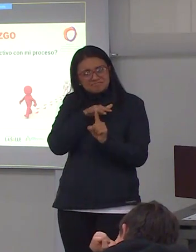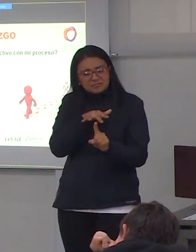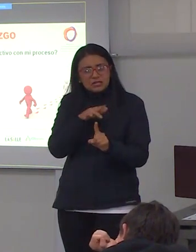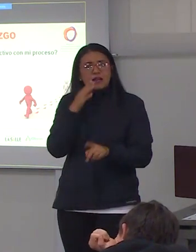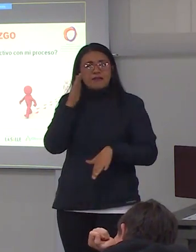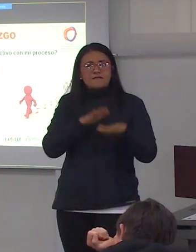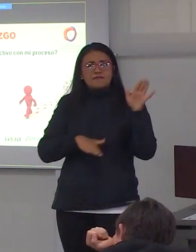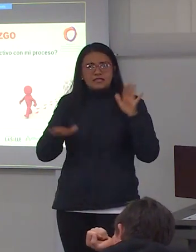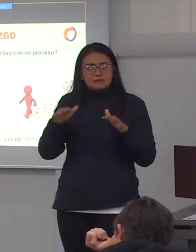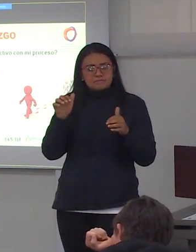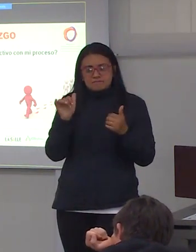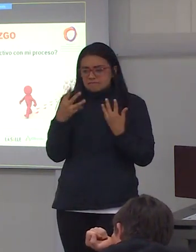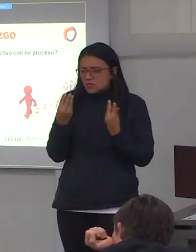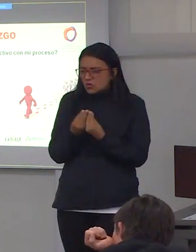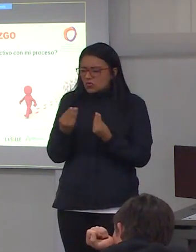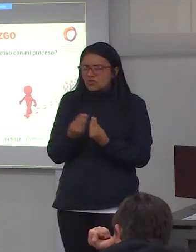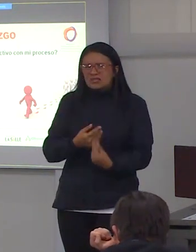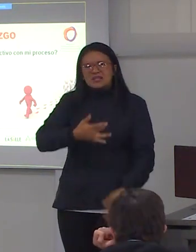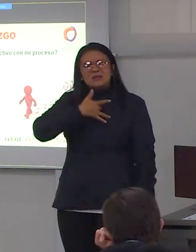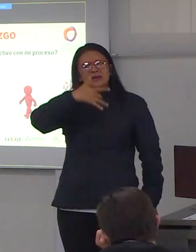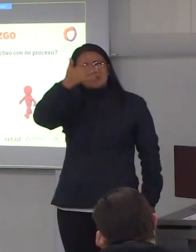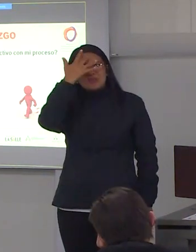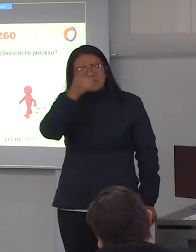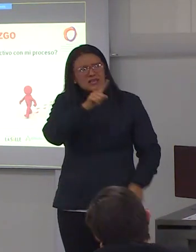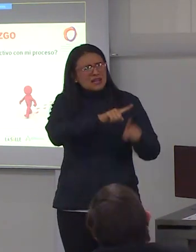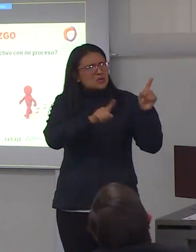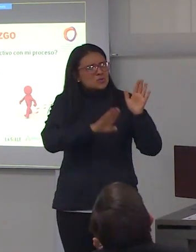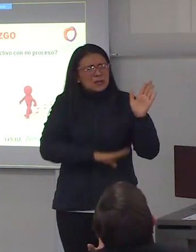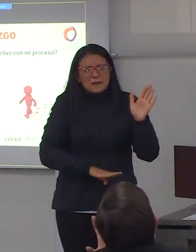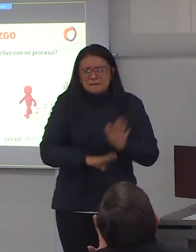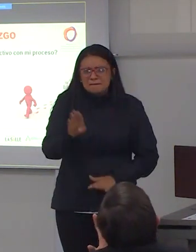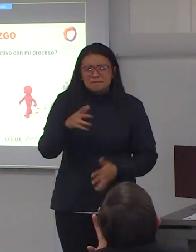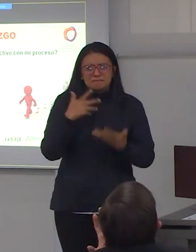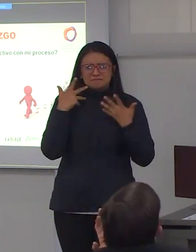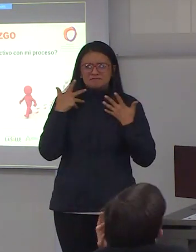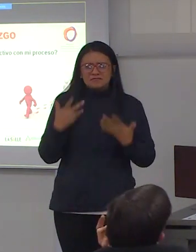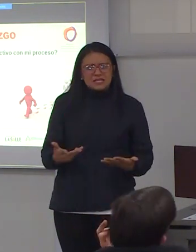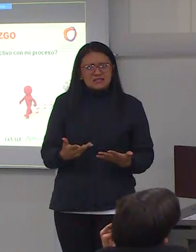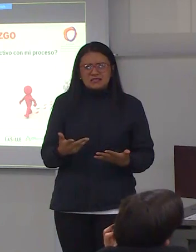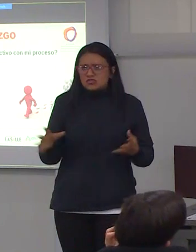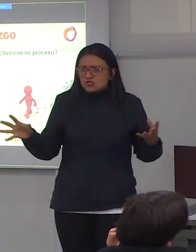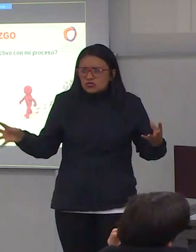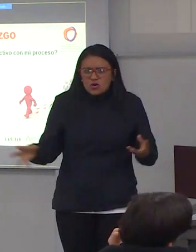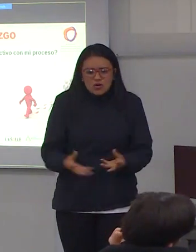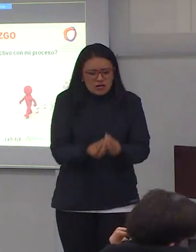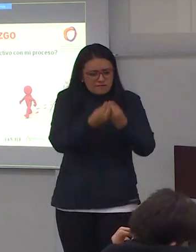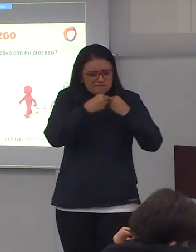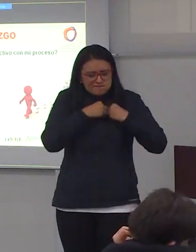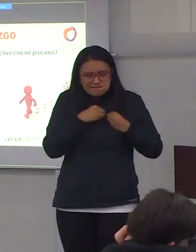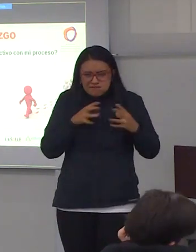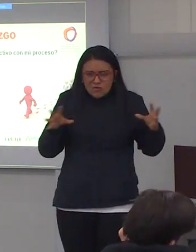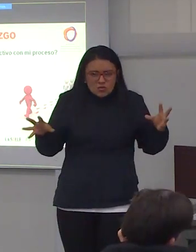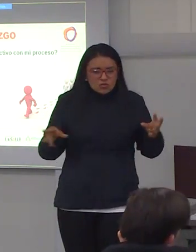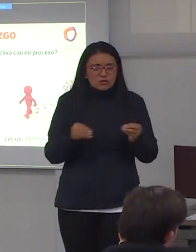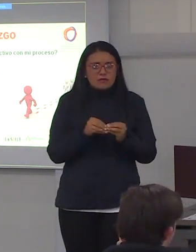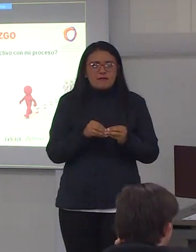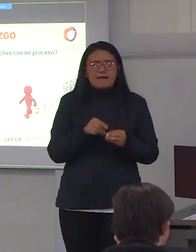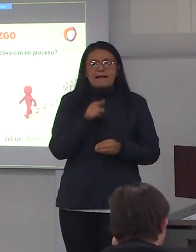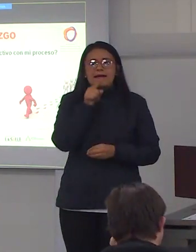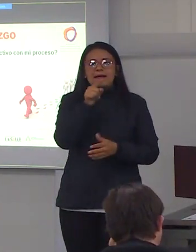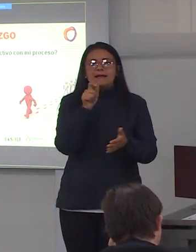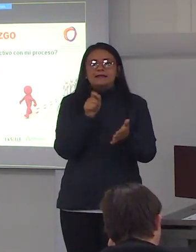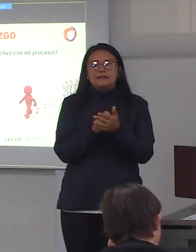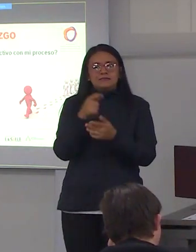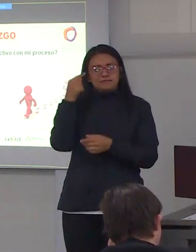uno a veces con el mismo grupo dice pero ¿por qué no despegan algunos? si le estamos inyectando de todo porque ahí hay algo